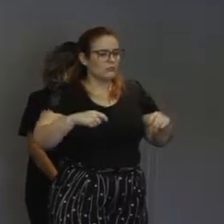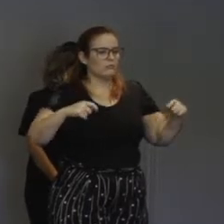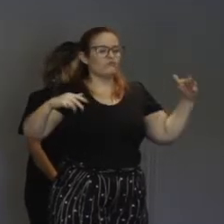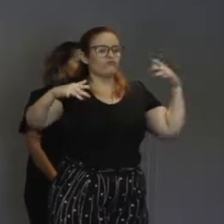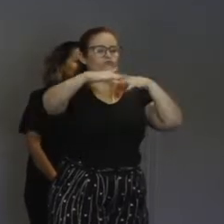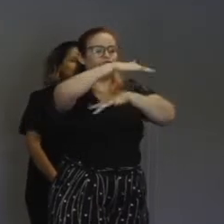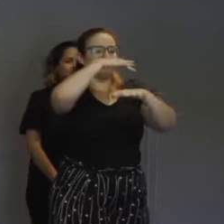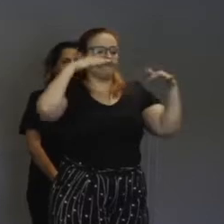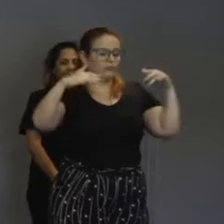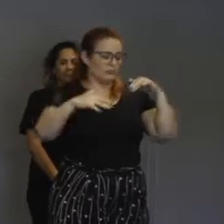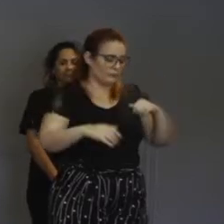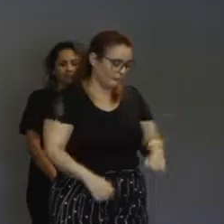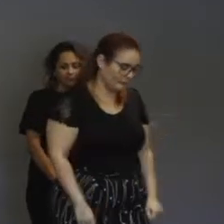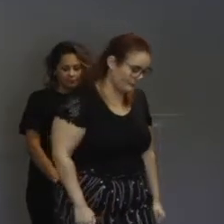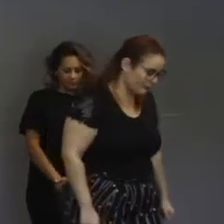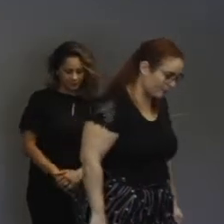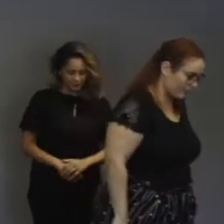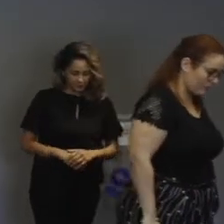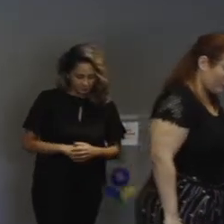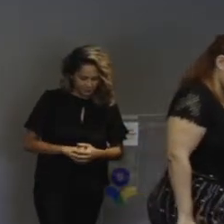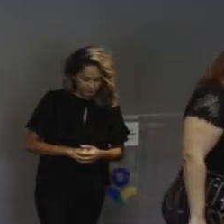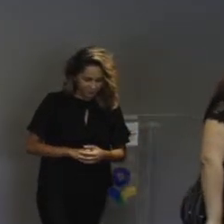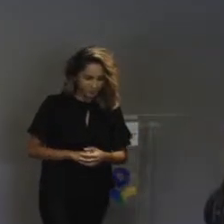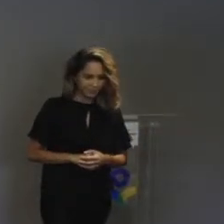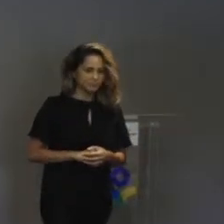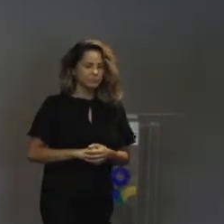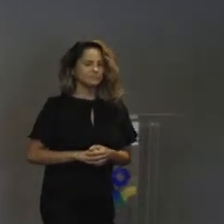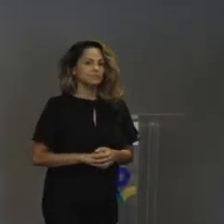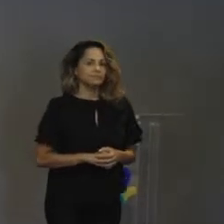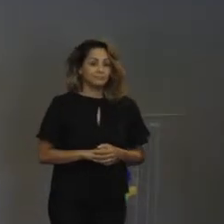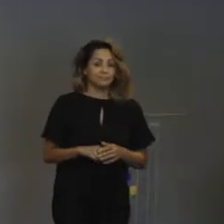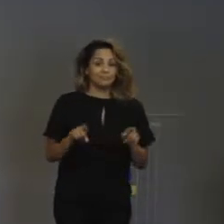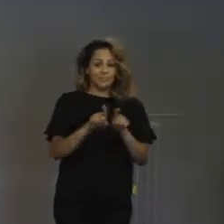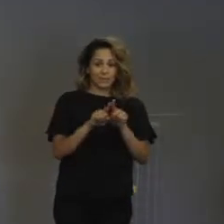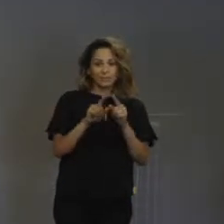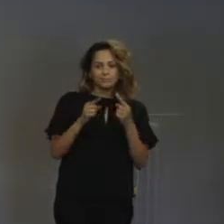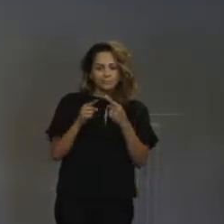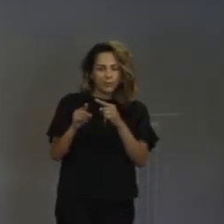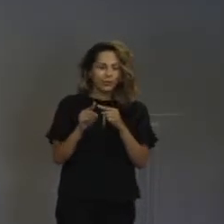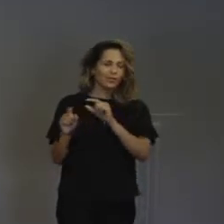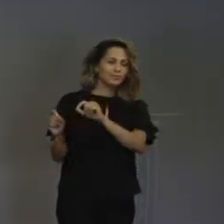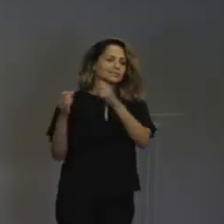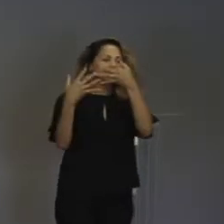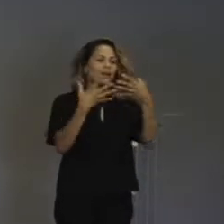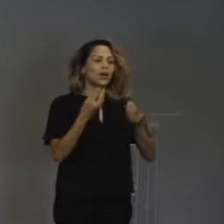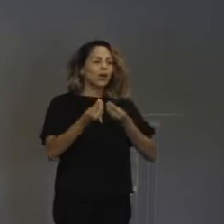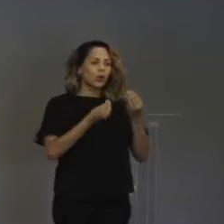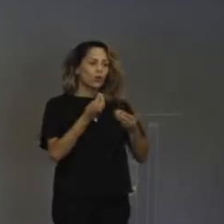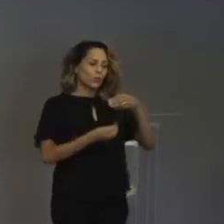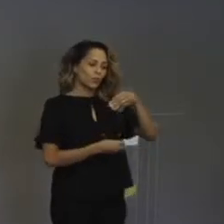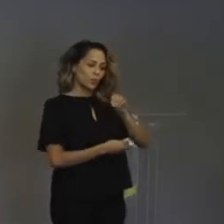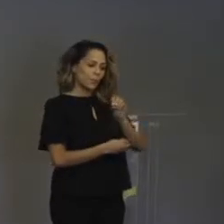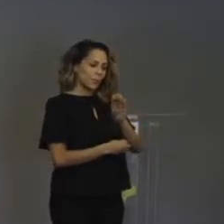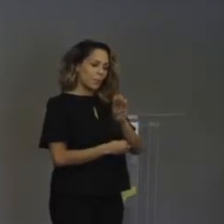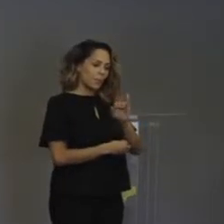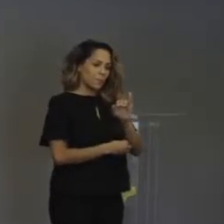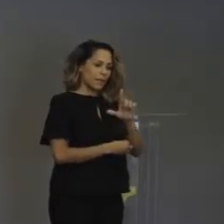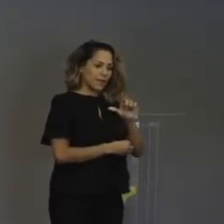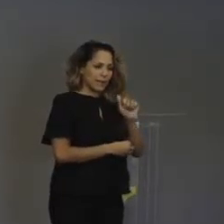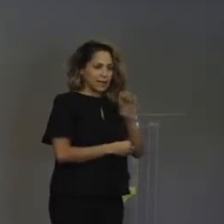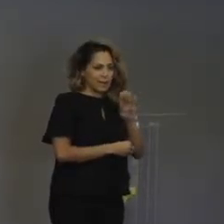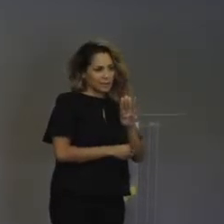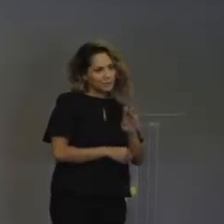oxigenar. E daí eu vou fazer uma provocação para você contar a repartição pública MobLab, que acho que também é um case.